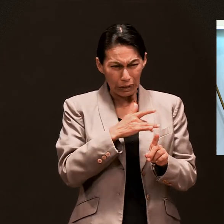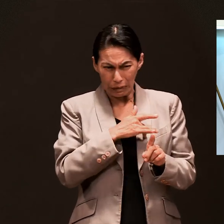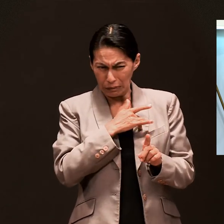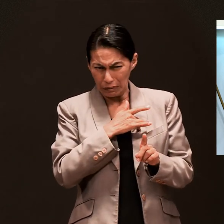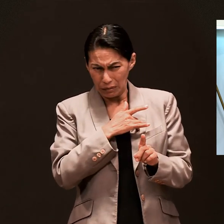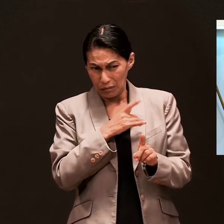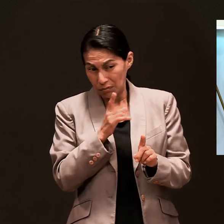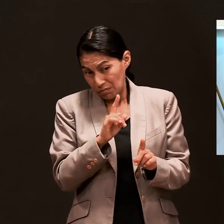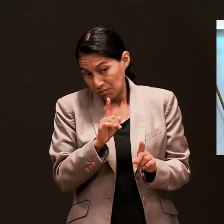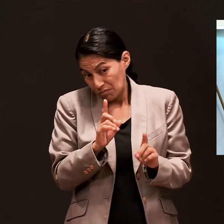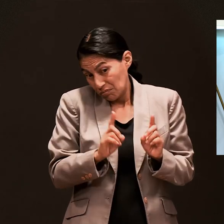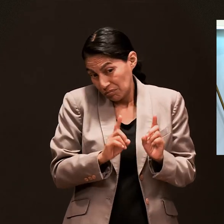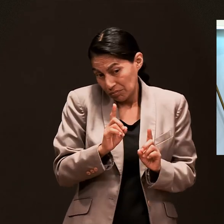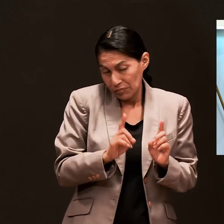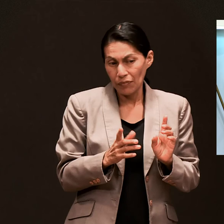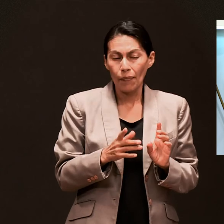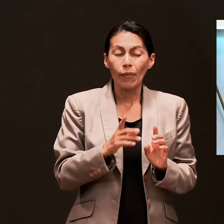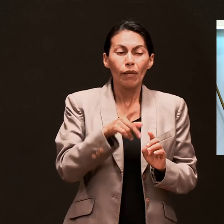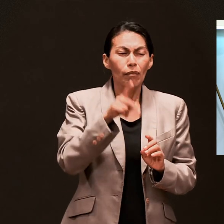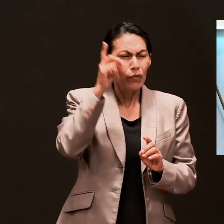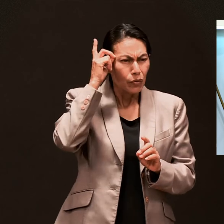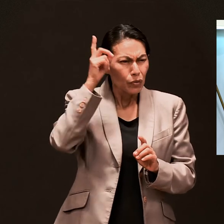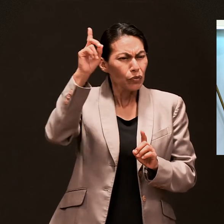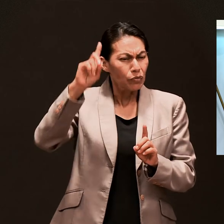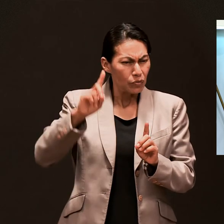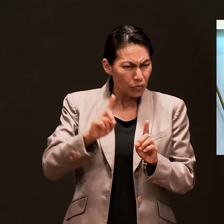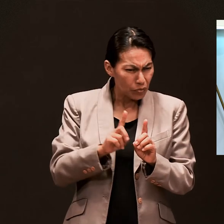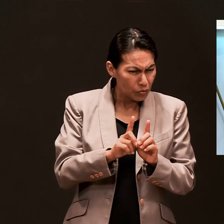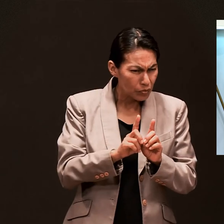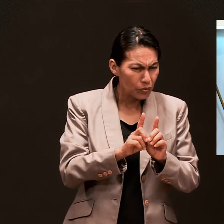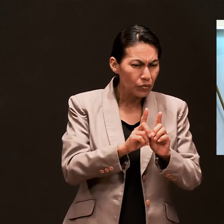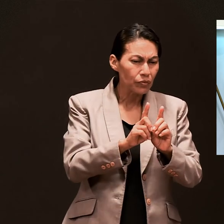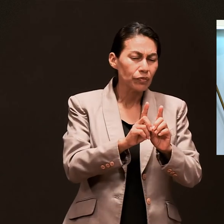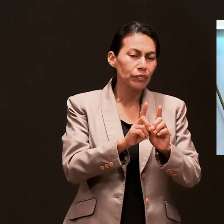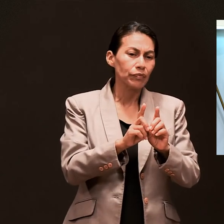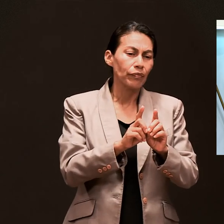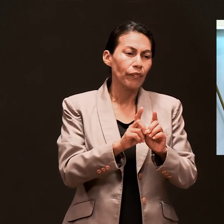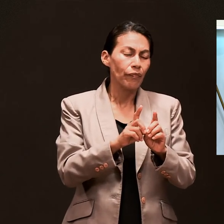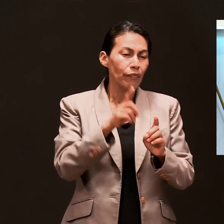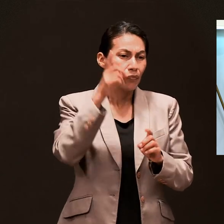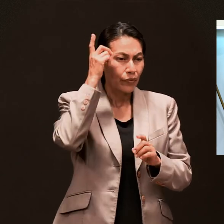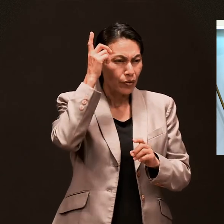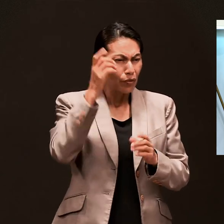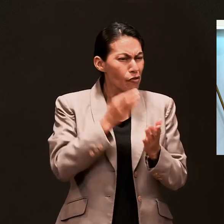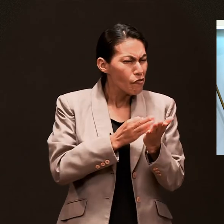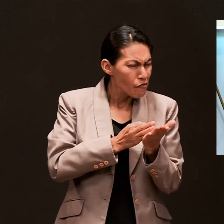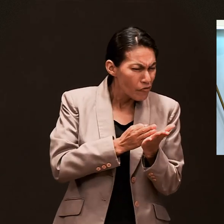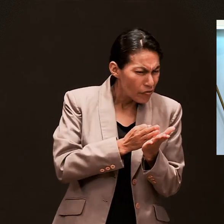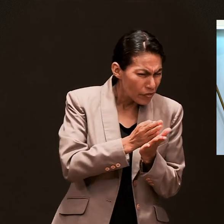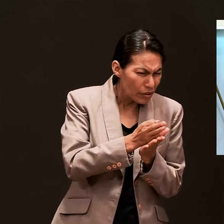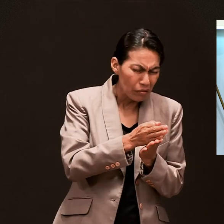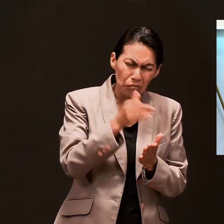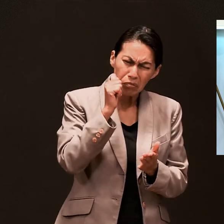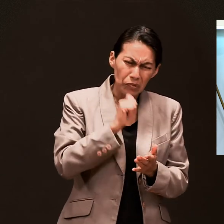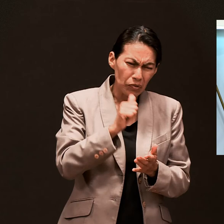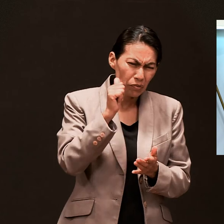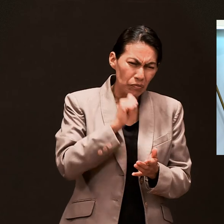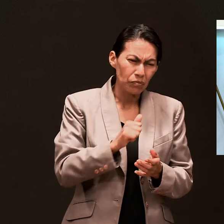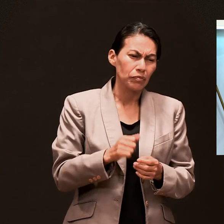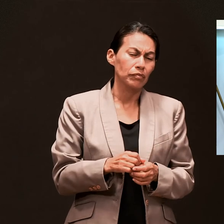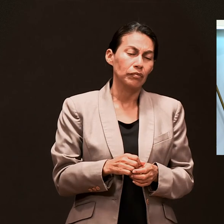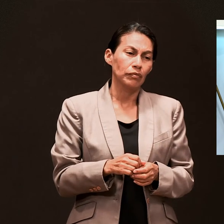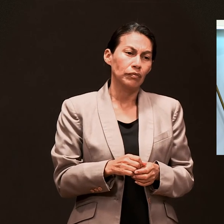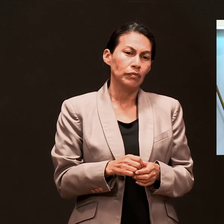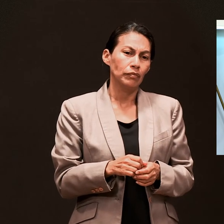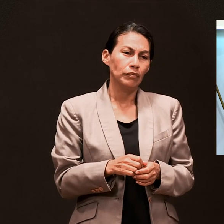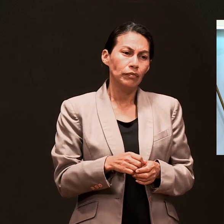no lo sintiera tan así quizá pero Dios estaba allí es decir Dios sigue siendo